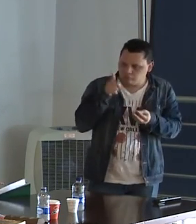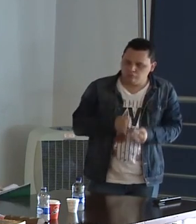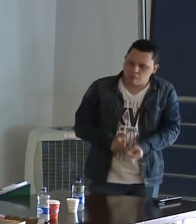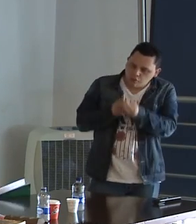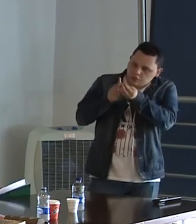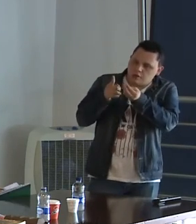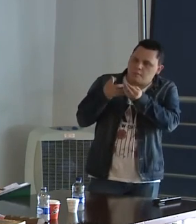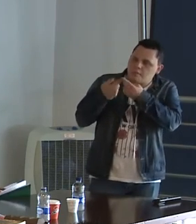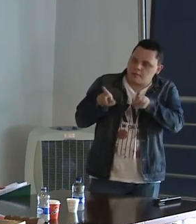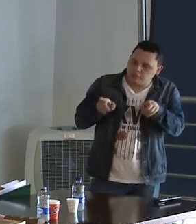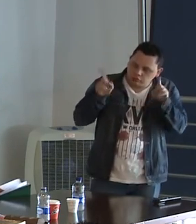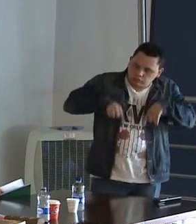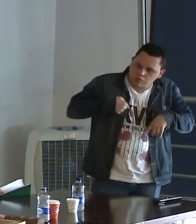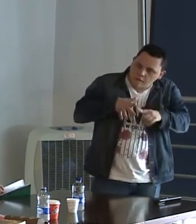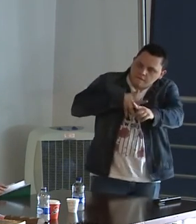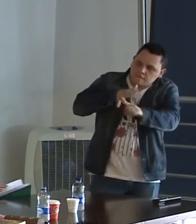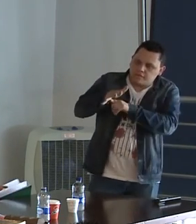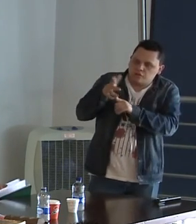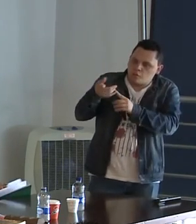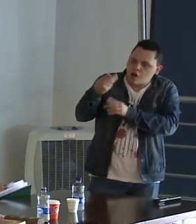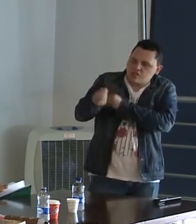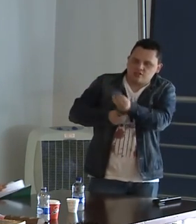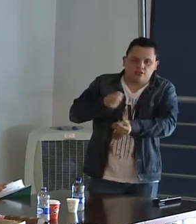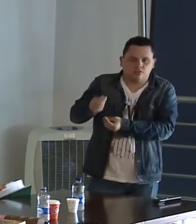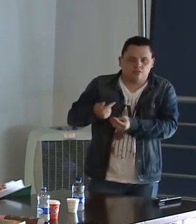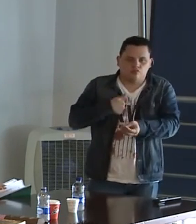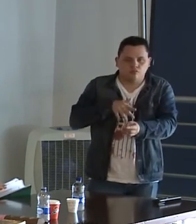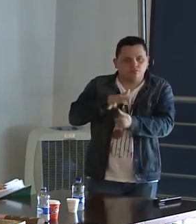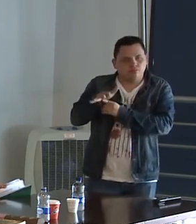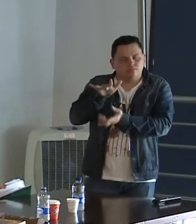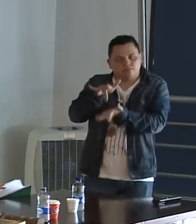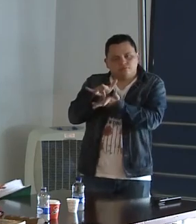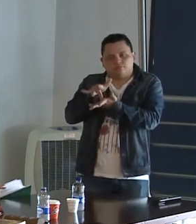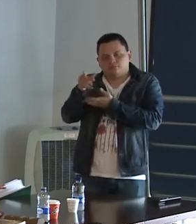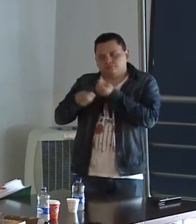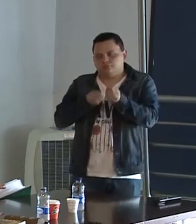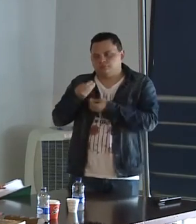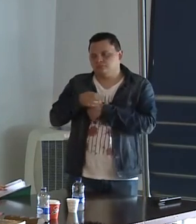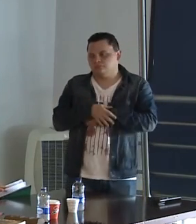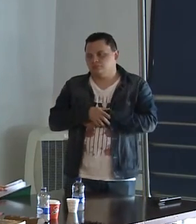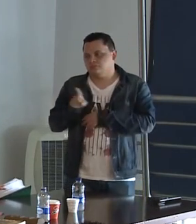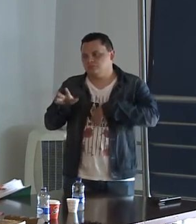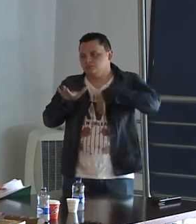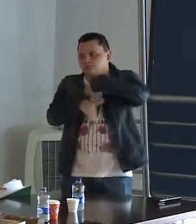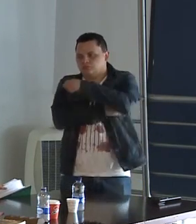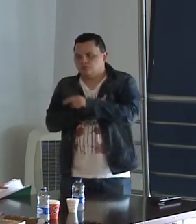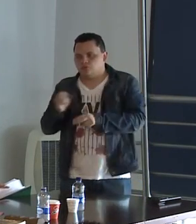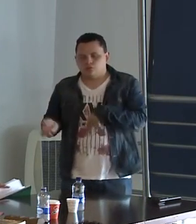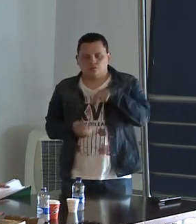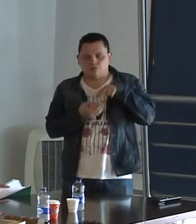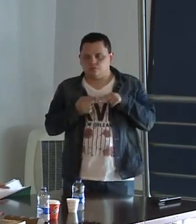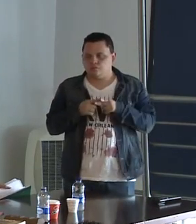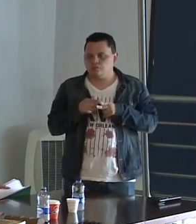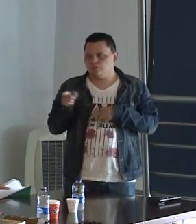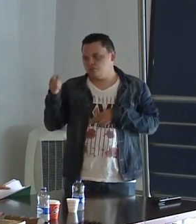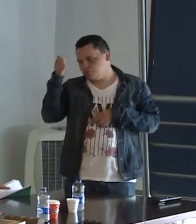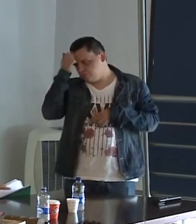pero también de incidir en ellas y hacerlas. Eso decía el Ministerio de Educación Popular, el profesor